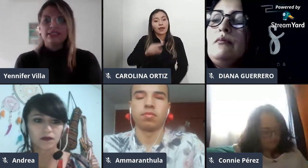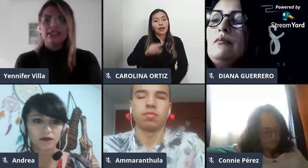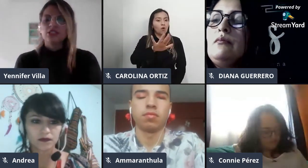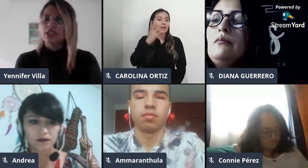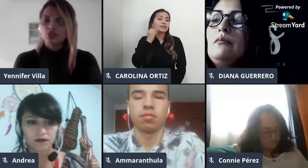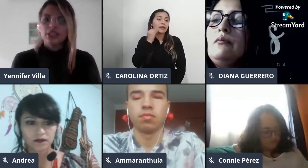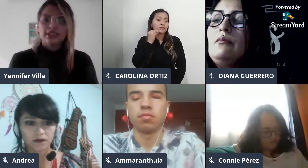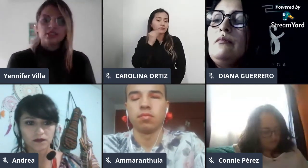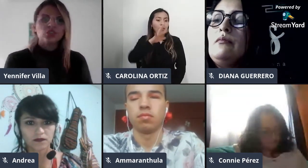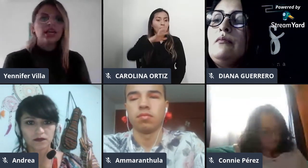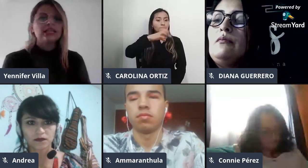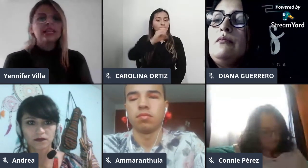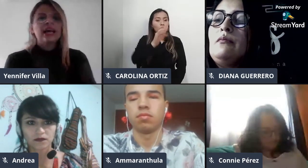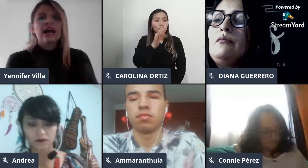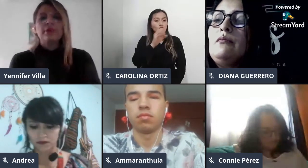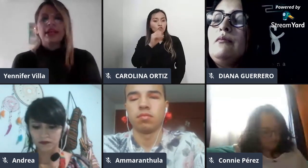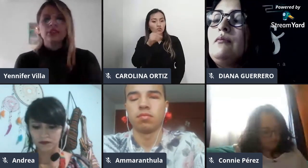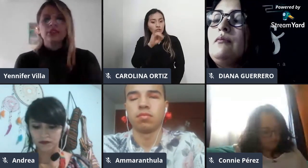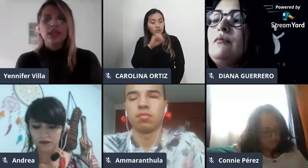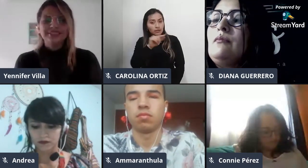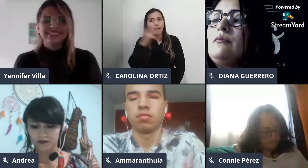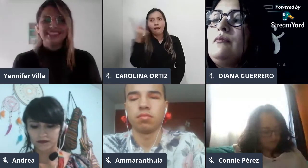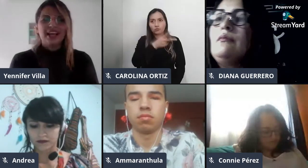profesionalización, las dos son lideresas sociales.